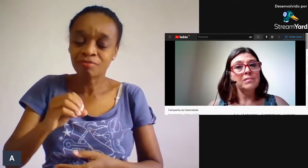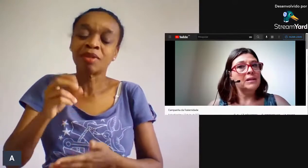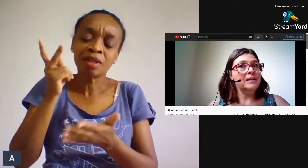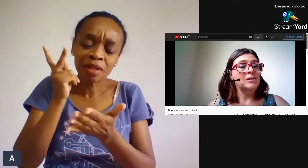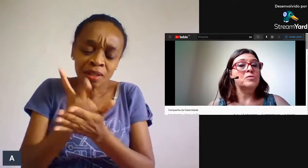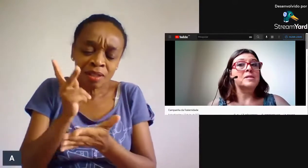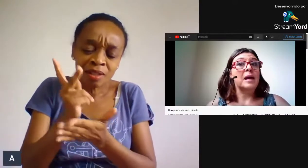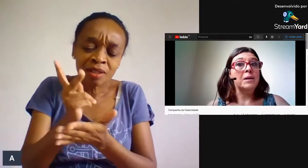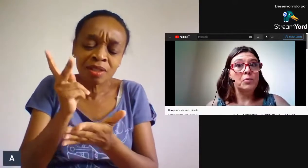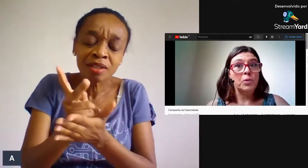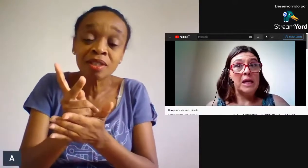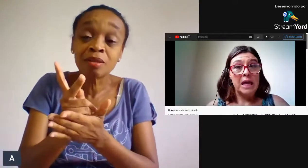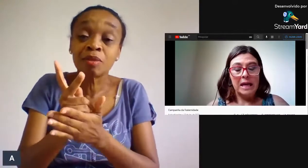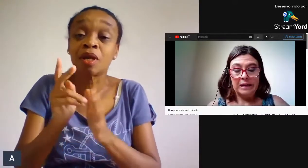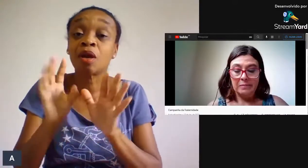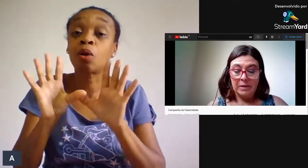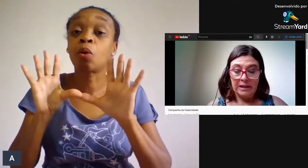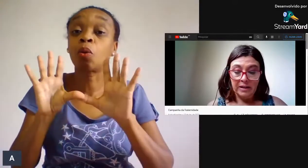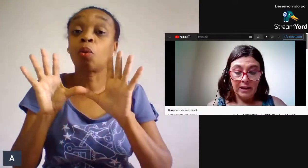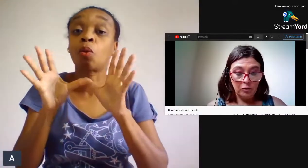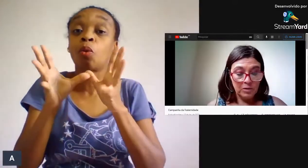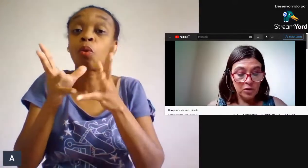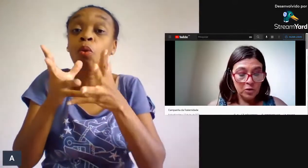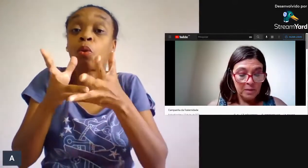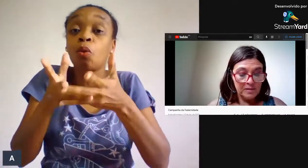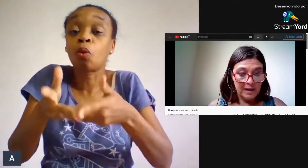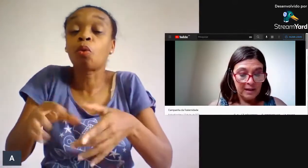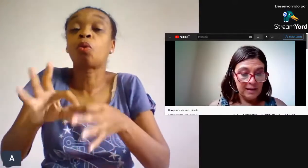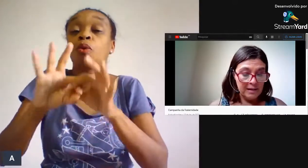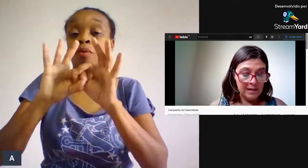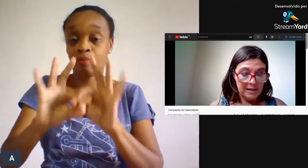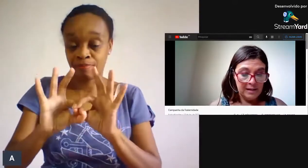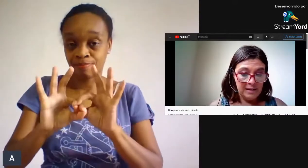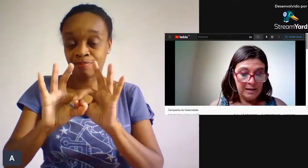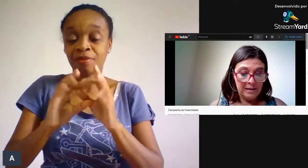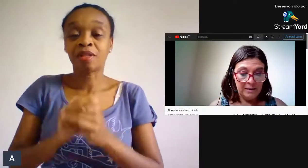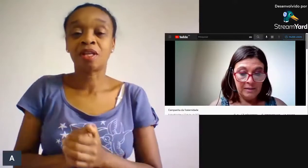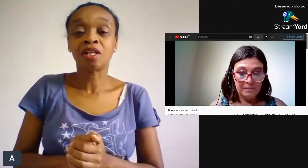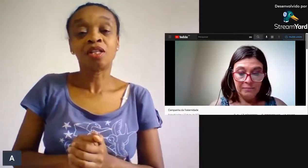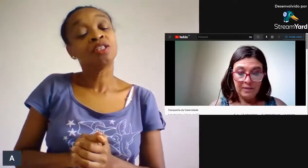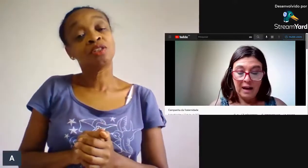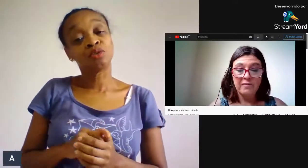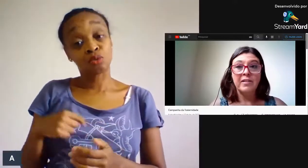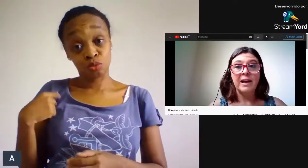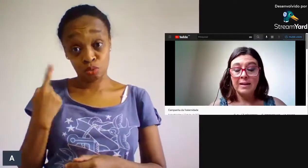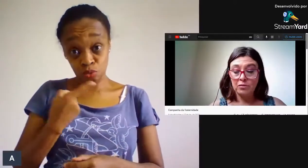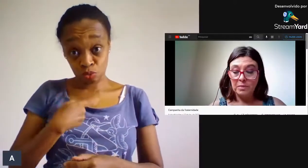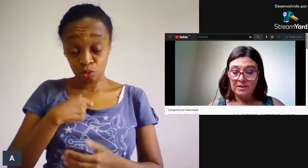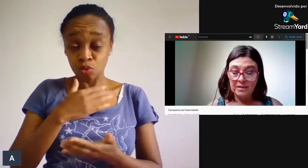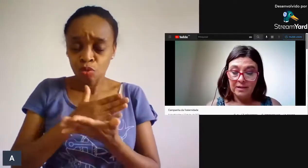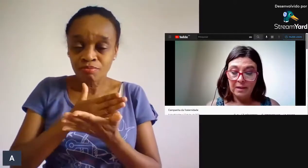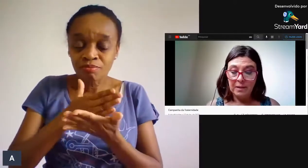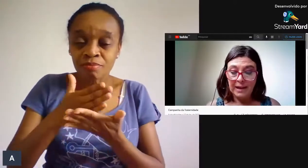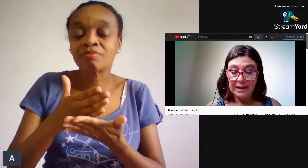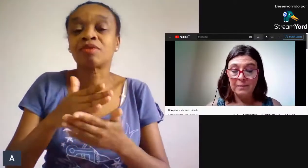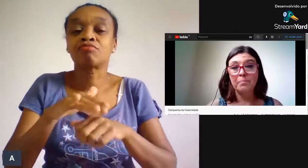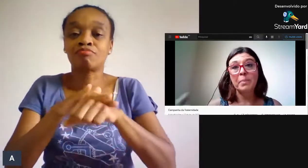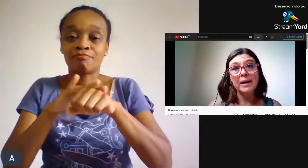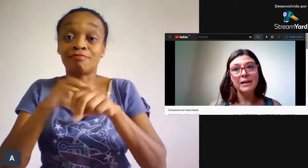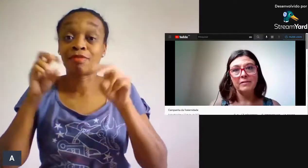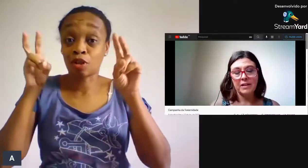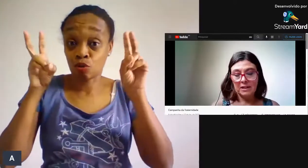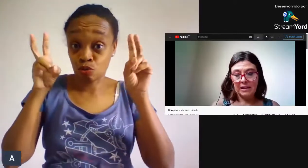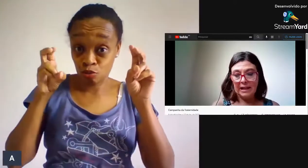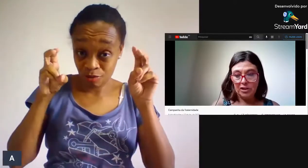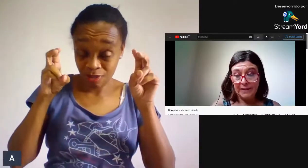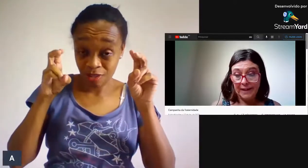que ainda não sabe o que é a campanha da fraternidade. Para a gente começar a falar sobre esse tema da